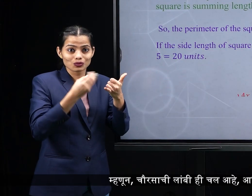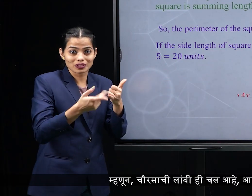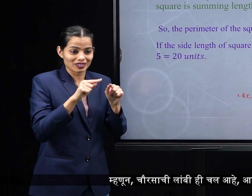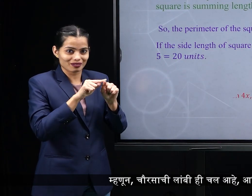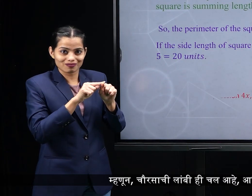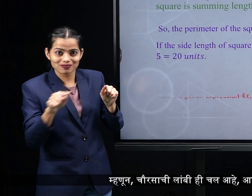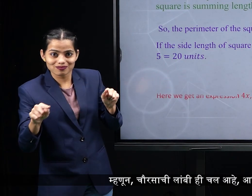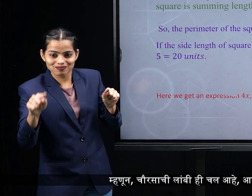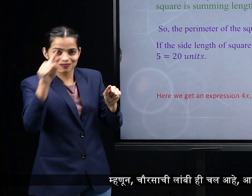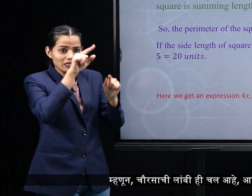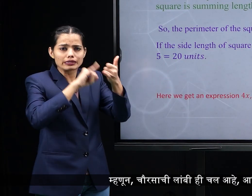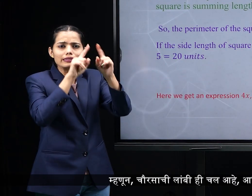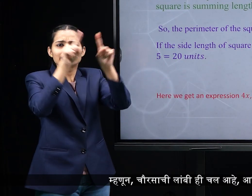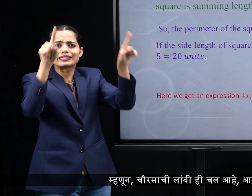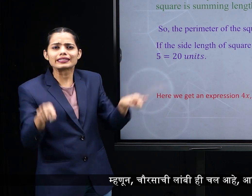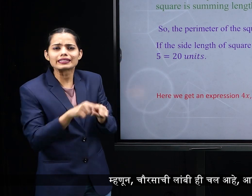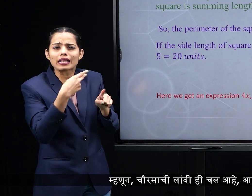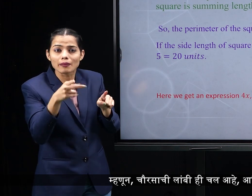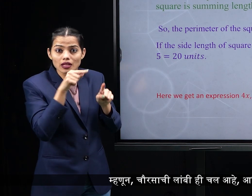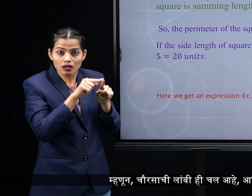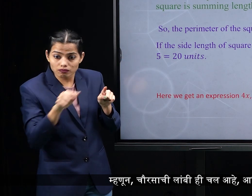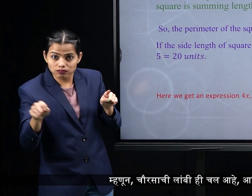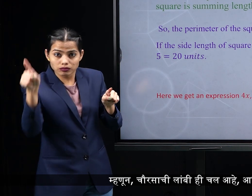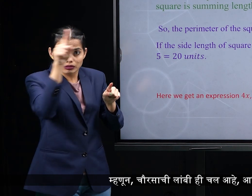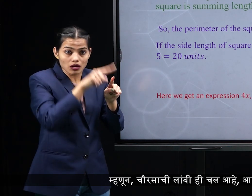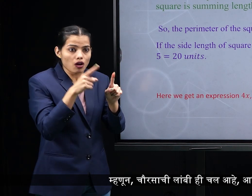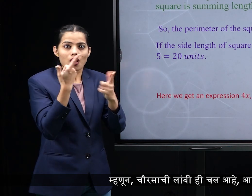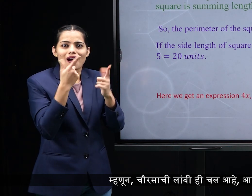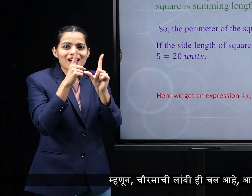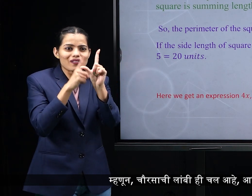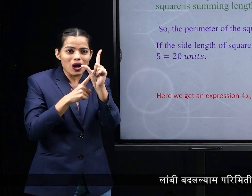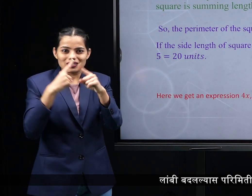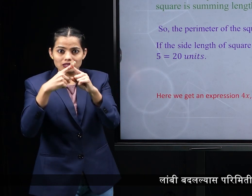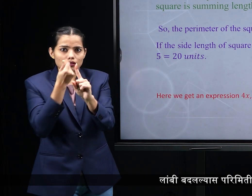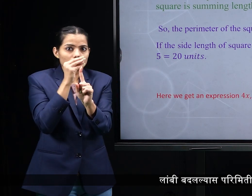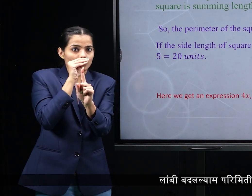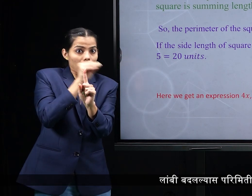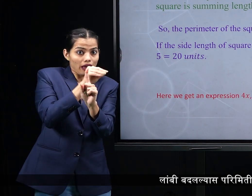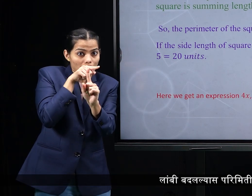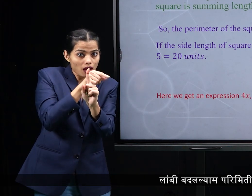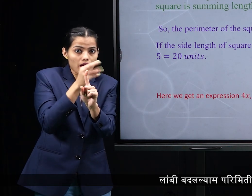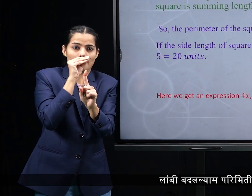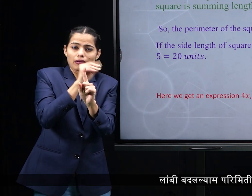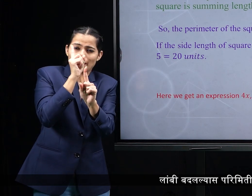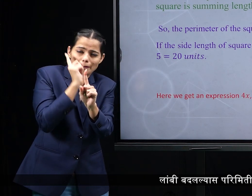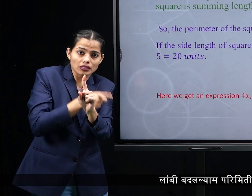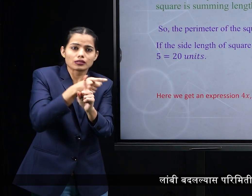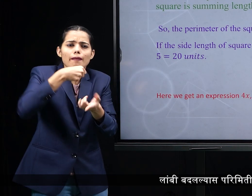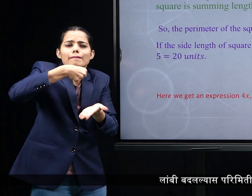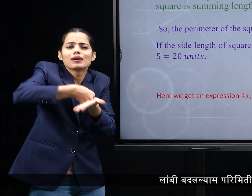म्हणून चौरसाची लांबी ही चल आहे आणि परिमिती देखील चल आहे. लांबी बदलल्यास परिमिती देखील